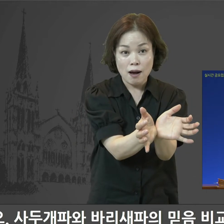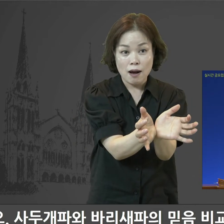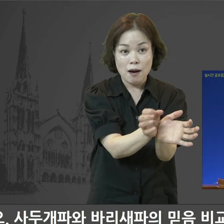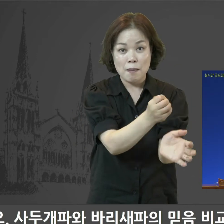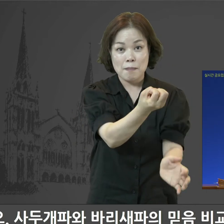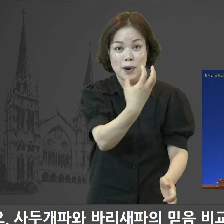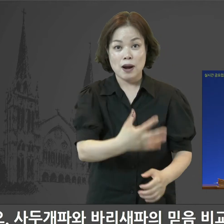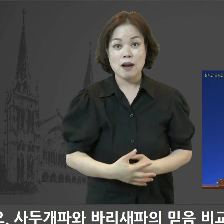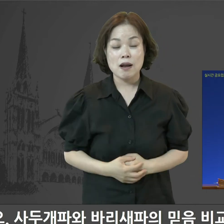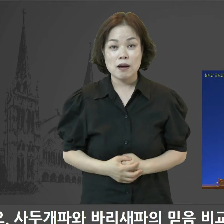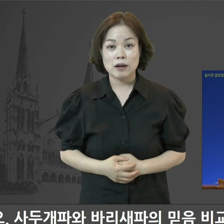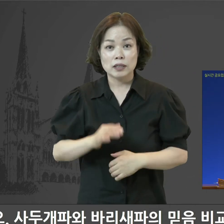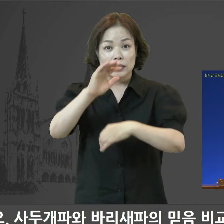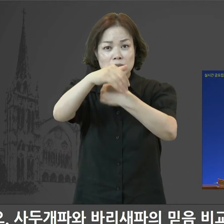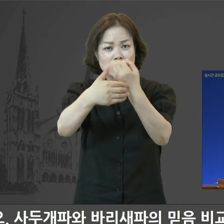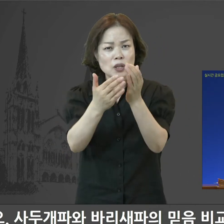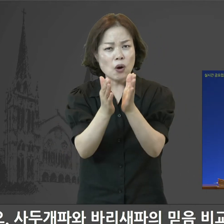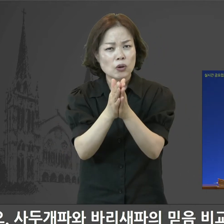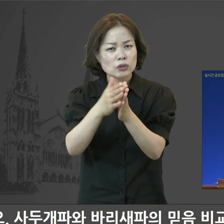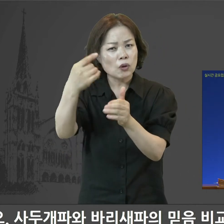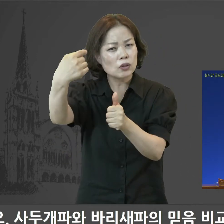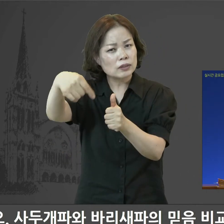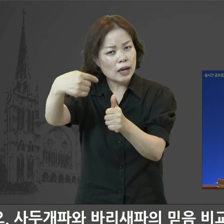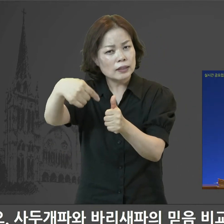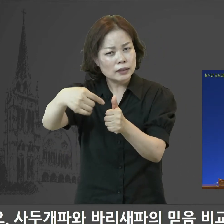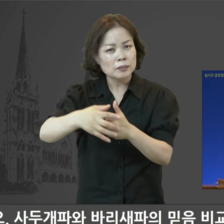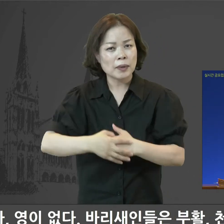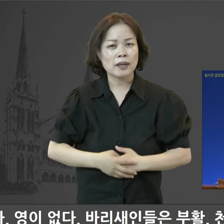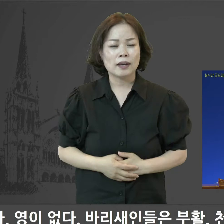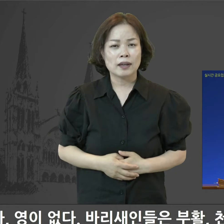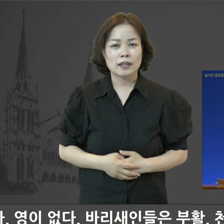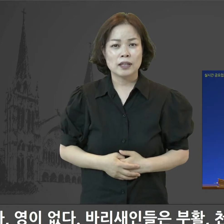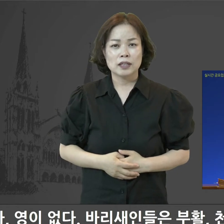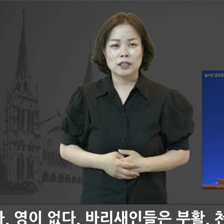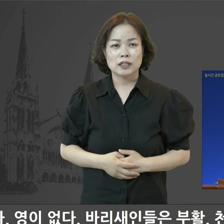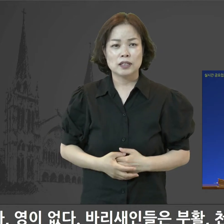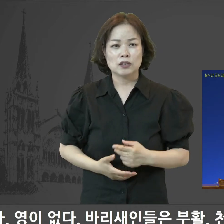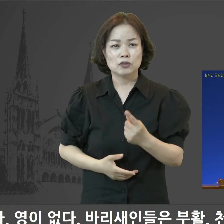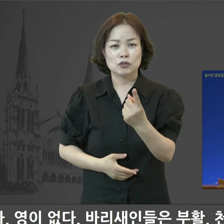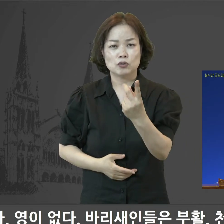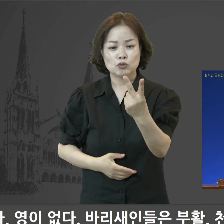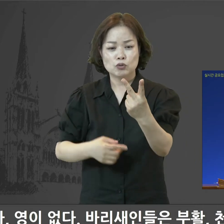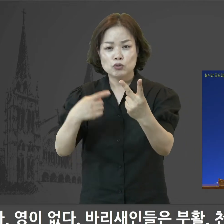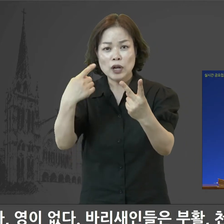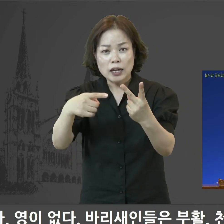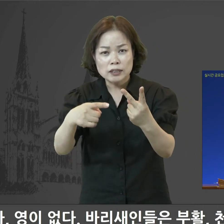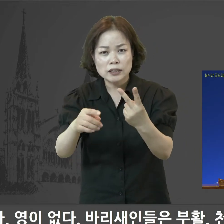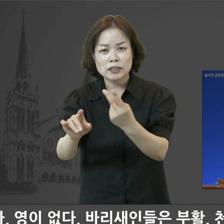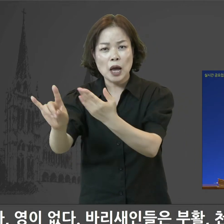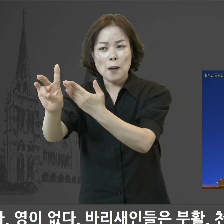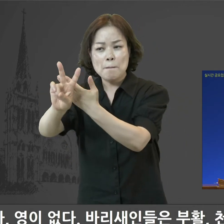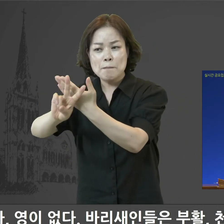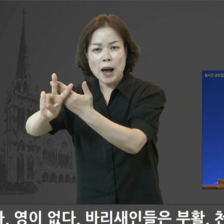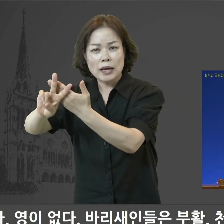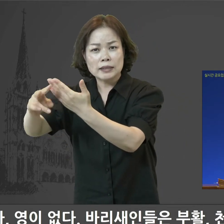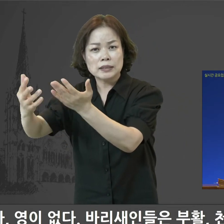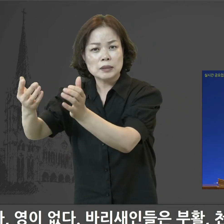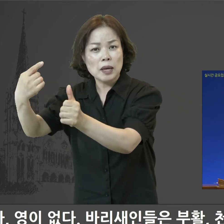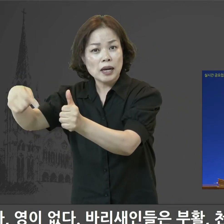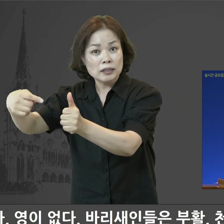했죠. 성경적 가르침에 이 두 가르침 중에는 바리새파의